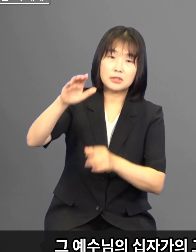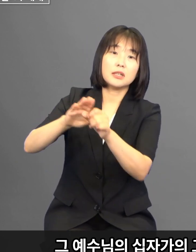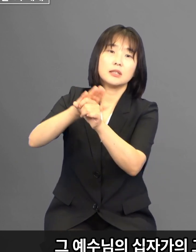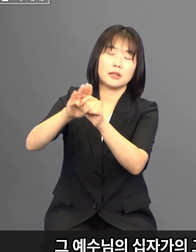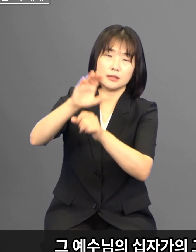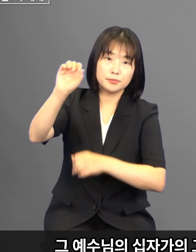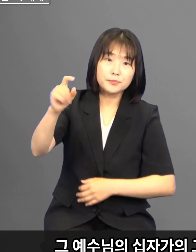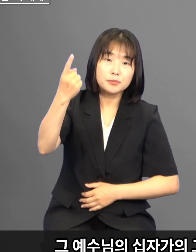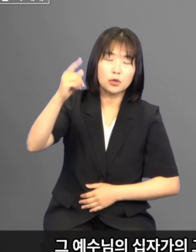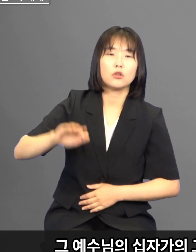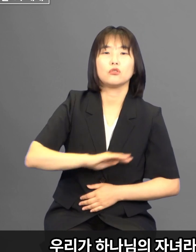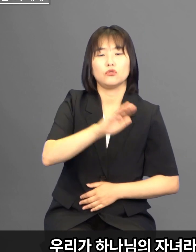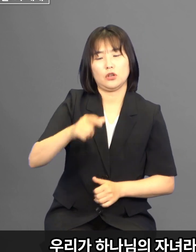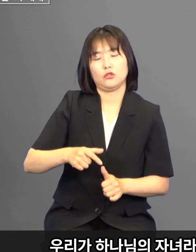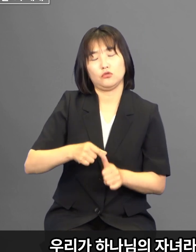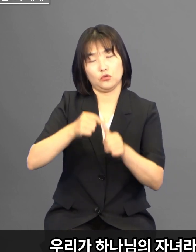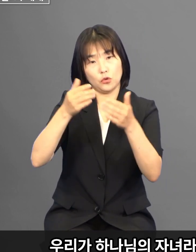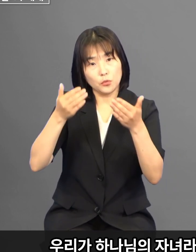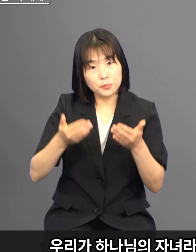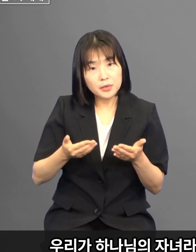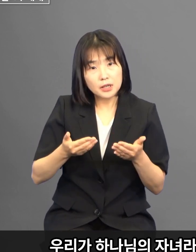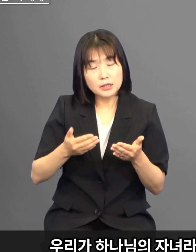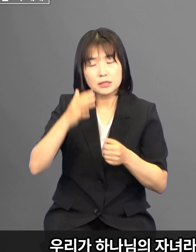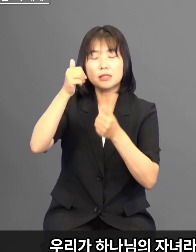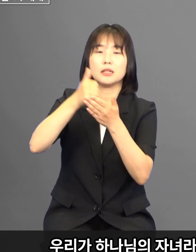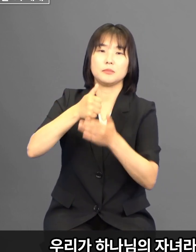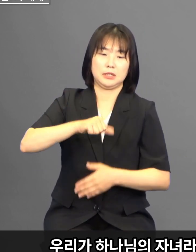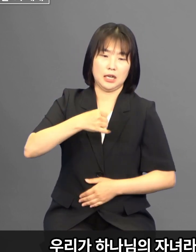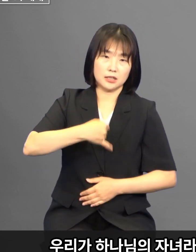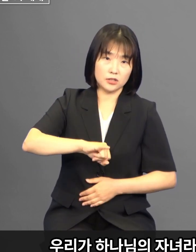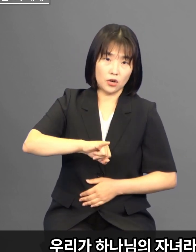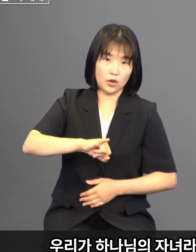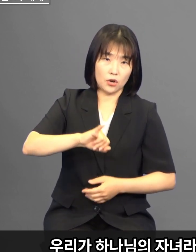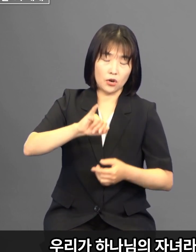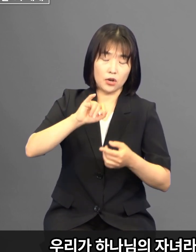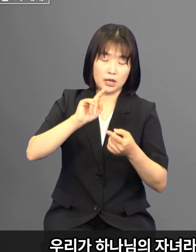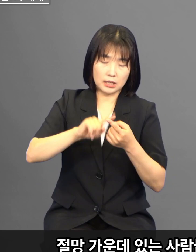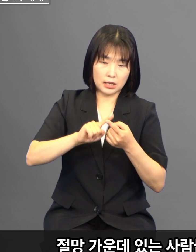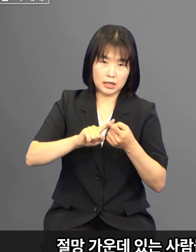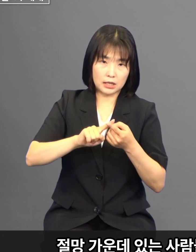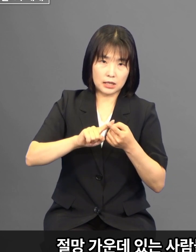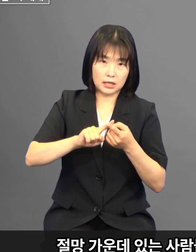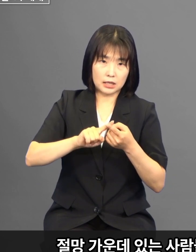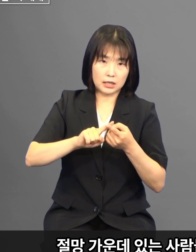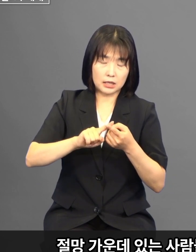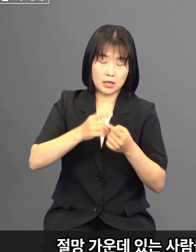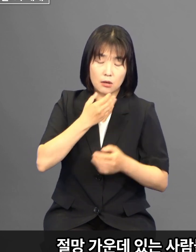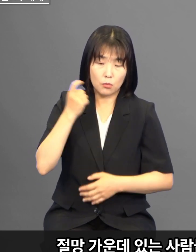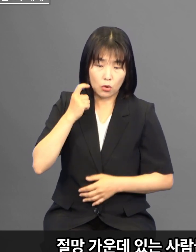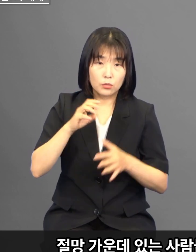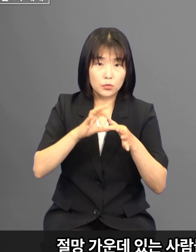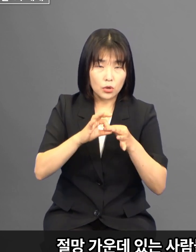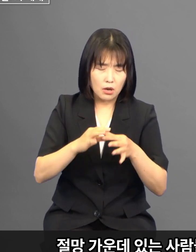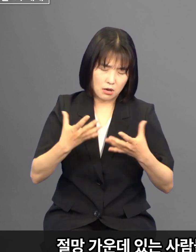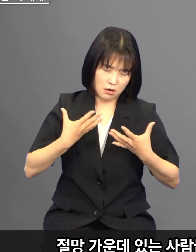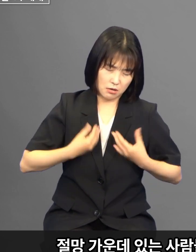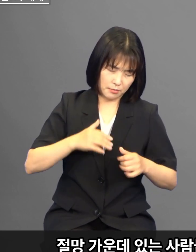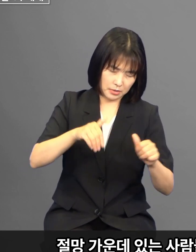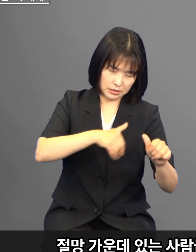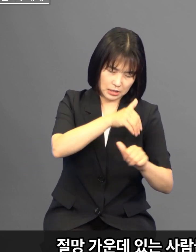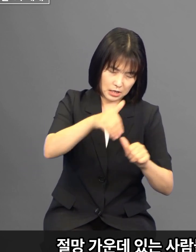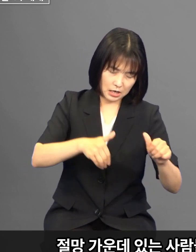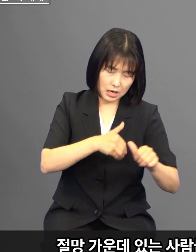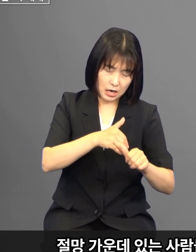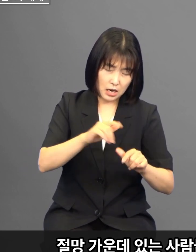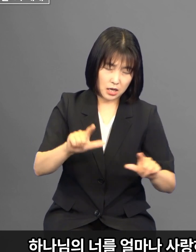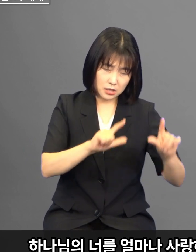우리가 구원받은 존재, 우리가 하나님의 자녀라고 하는 이 복음의 메시지를 통하여 절망 가운데 있는 사람들, 삶을 포기하려고